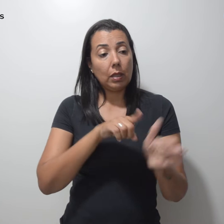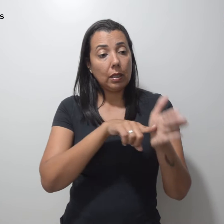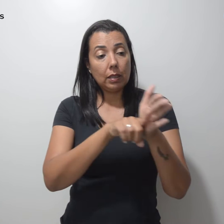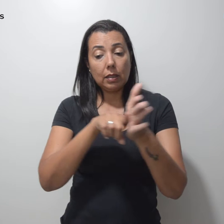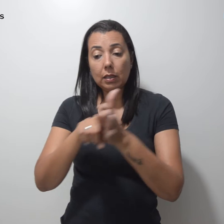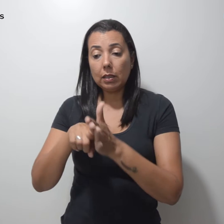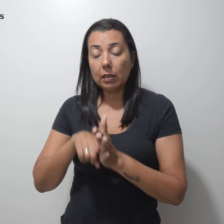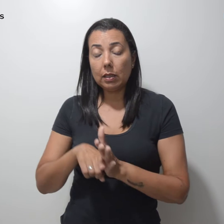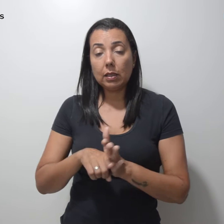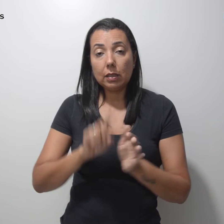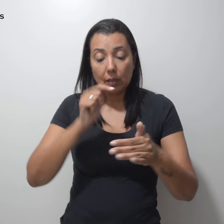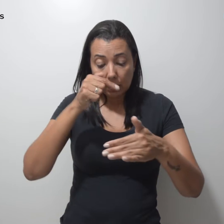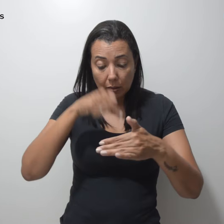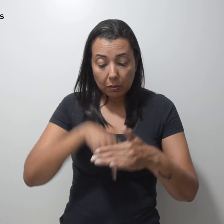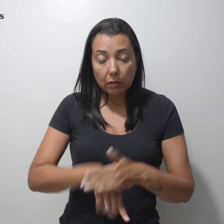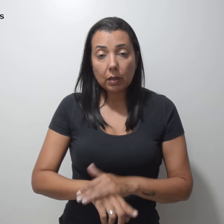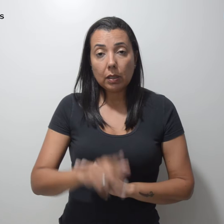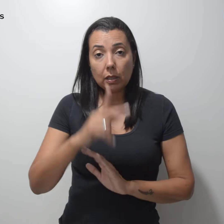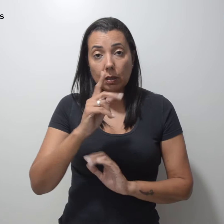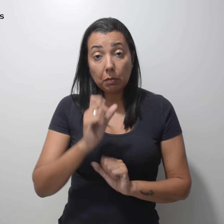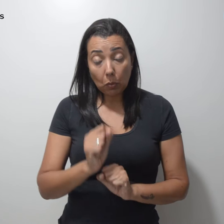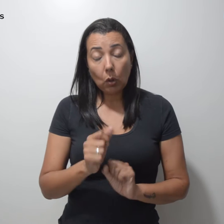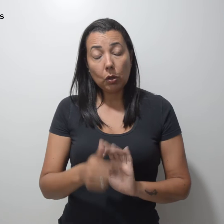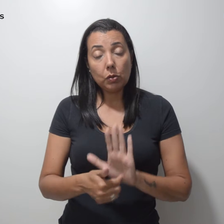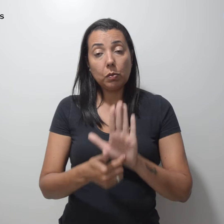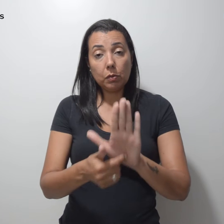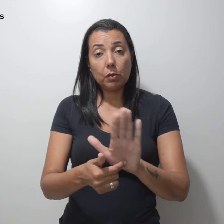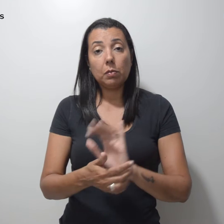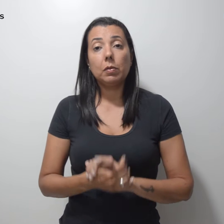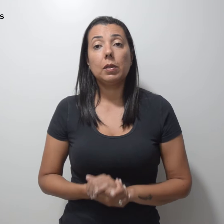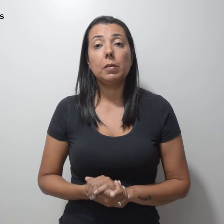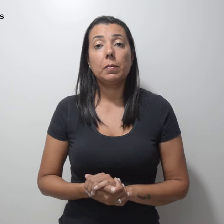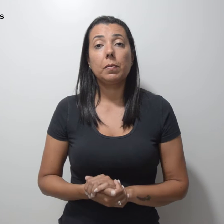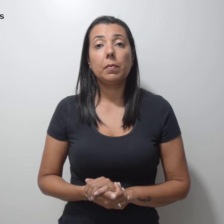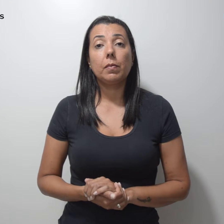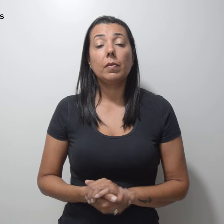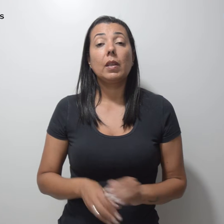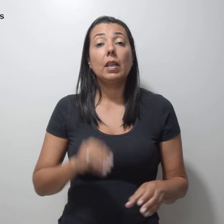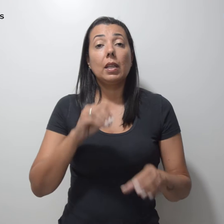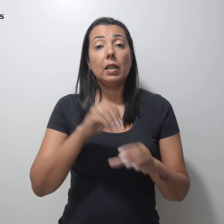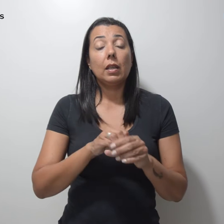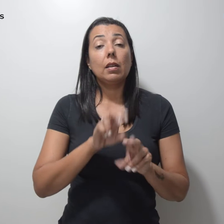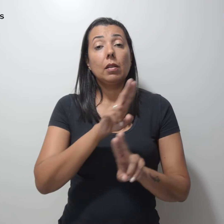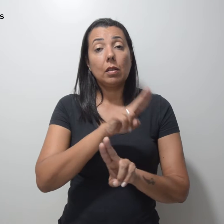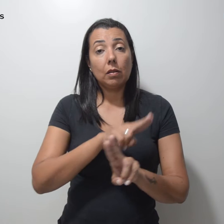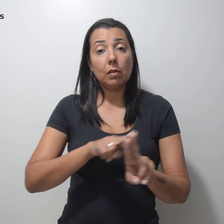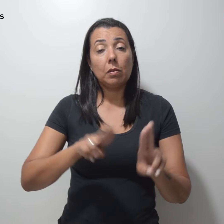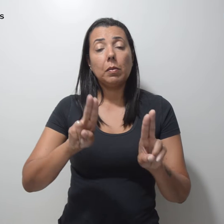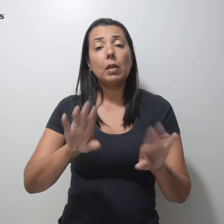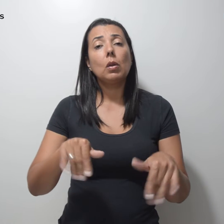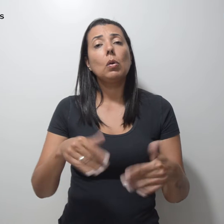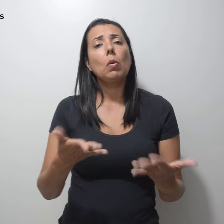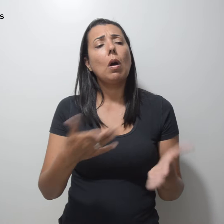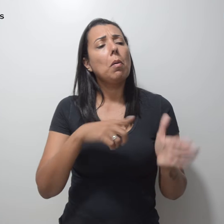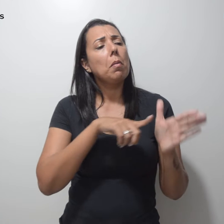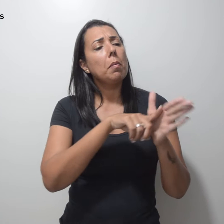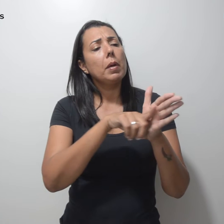e aprofundada pode trazer. Dentro da UNB, qual a pesquisa desenvolvida